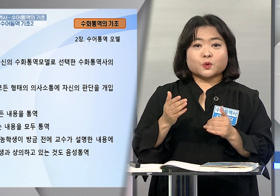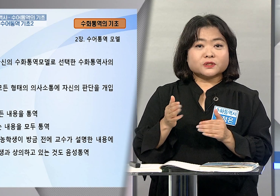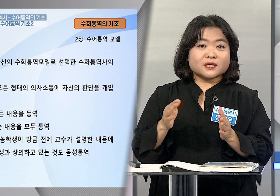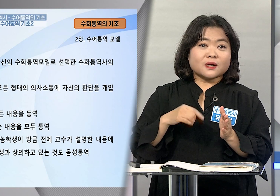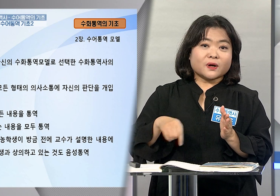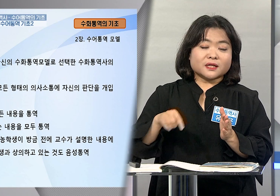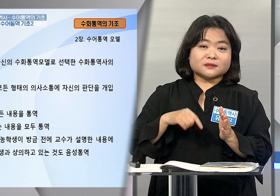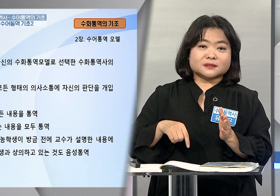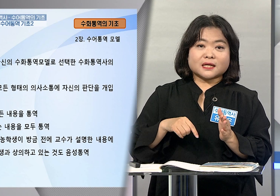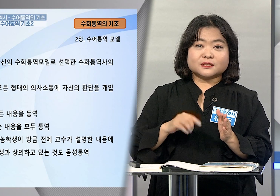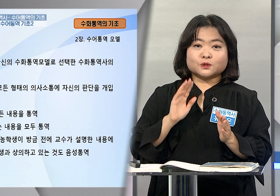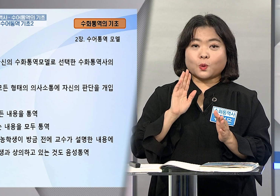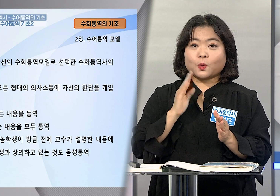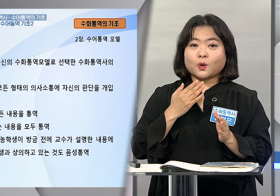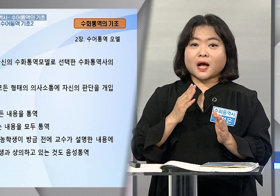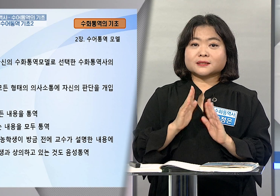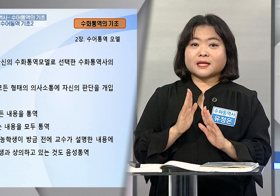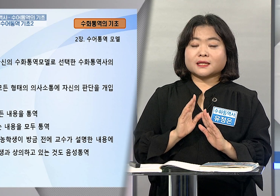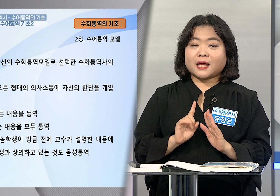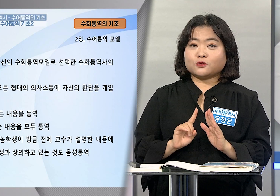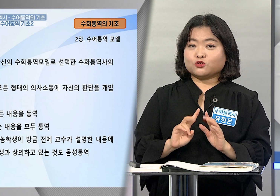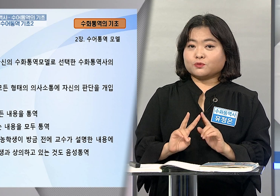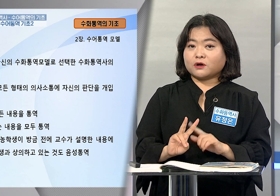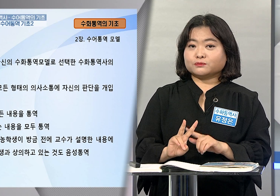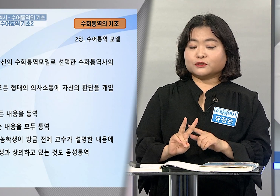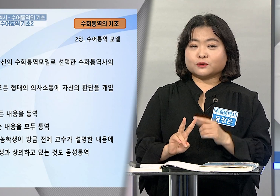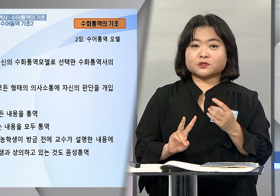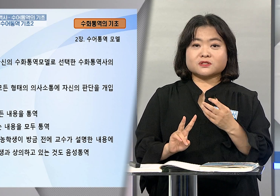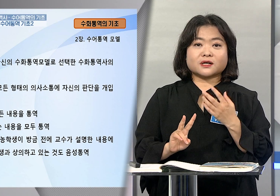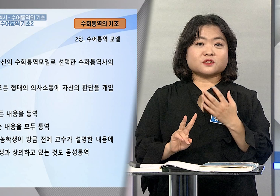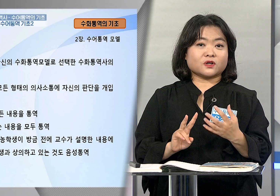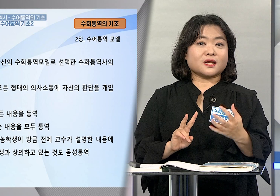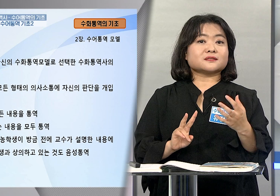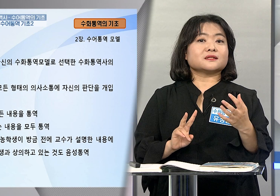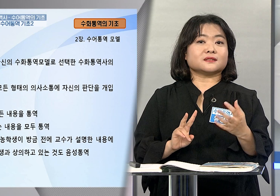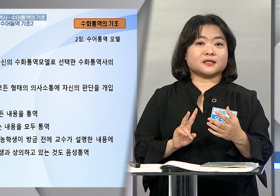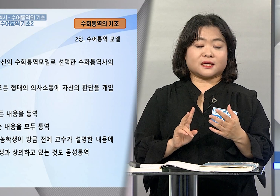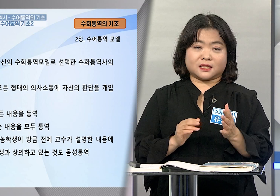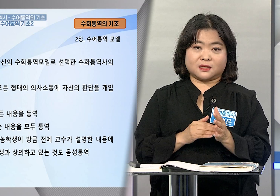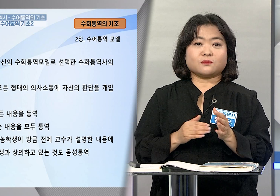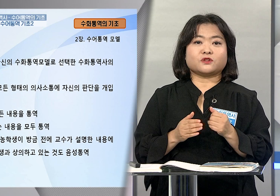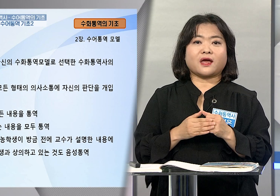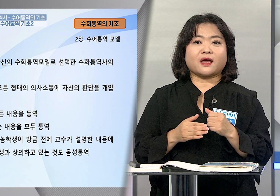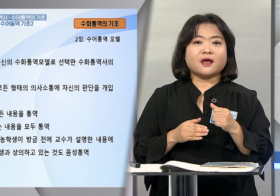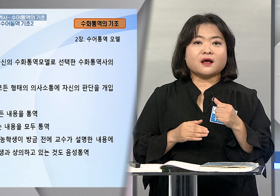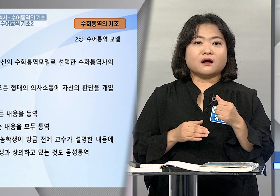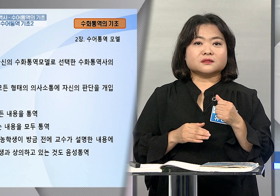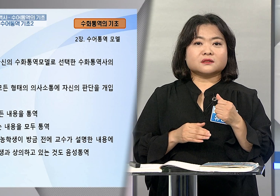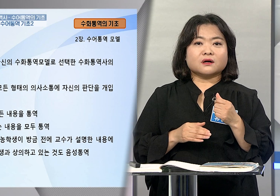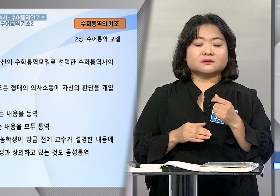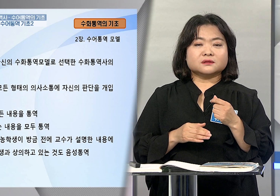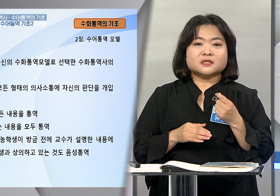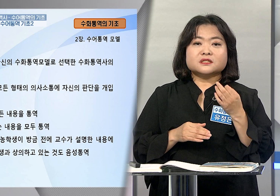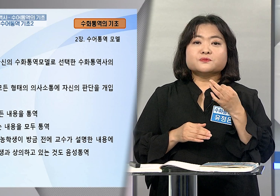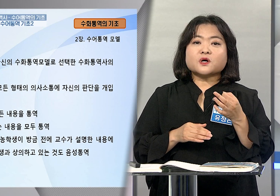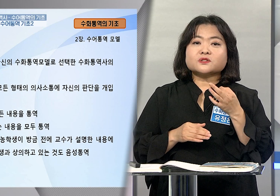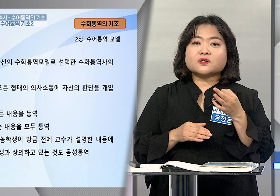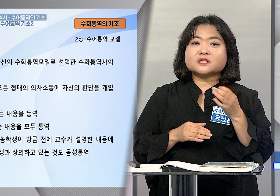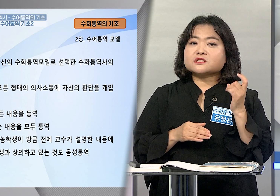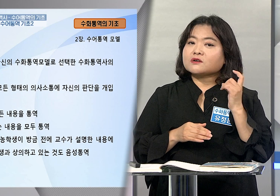교실의 상황에서는 사실 농학생이 한두 명뿐이고 전체가 청인 학생들이기 때문에 어떤 음성적인